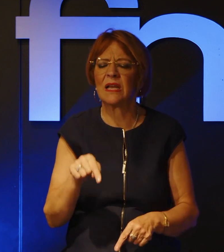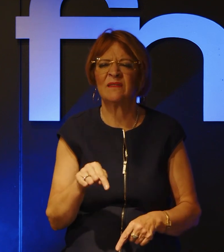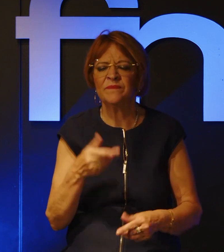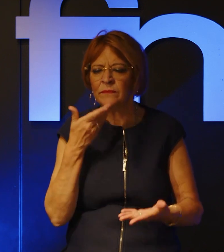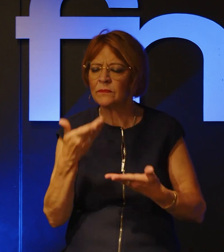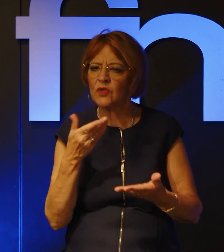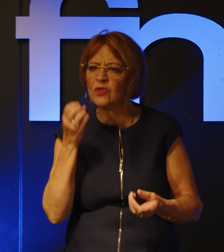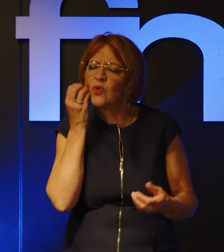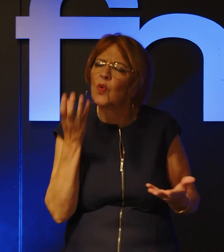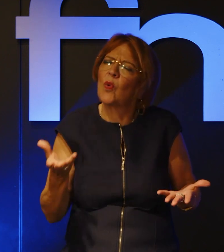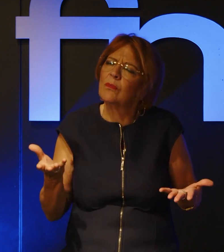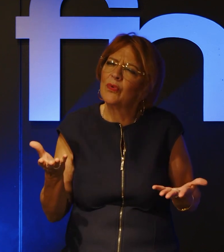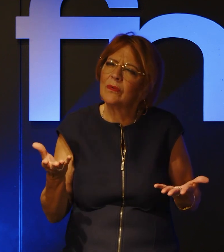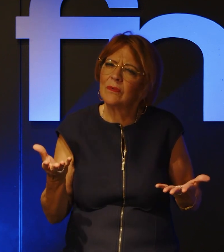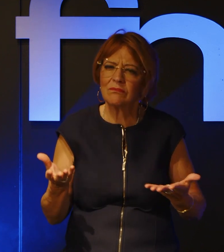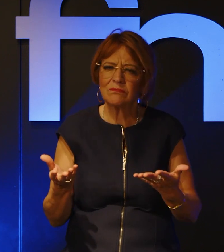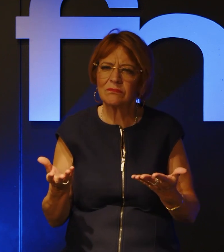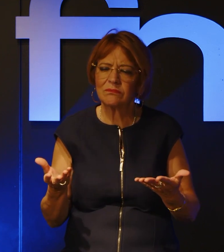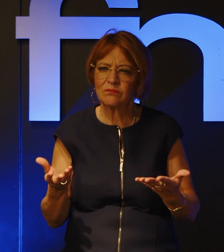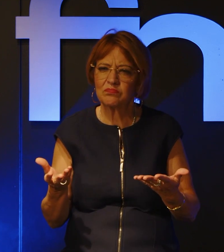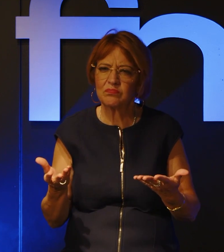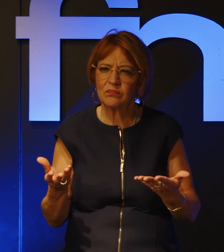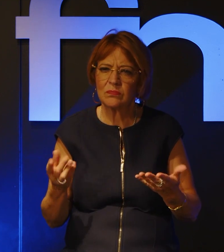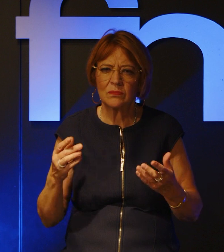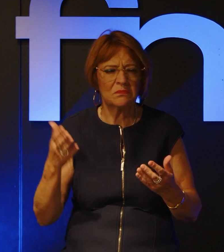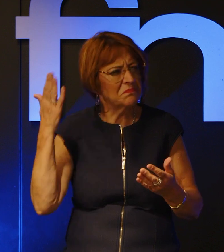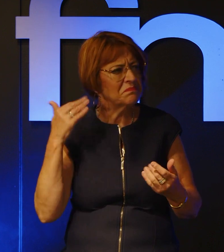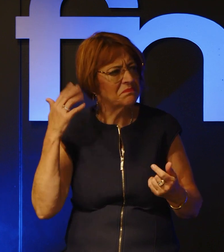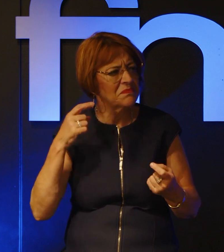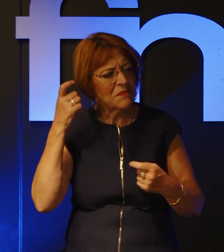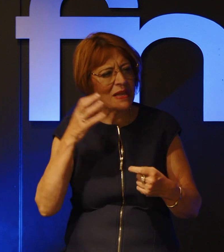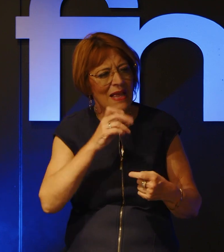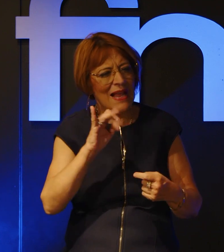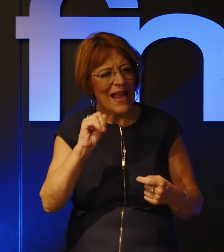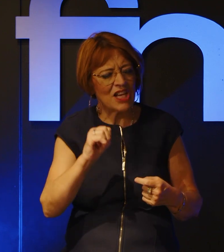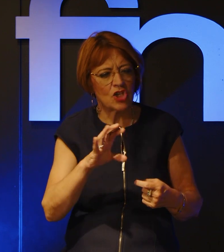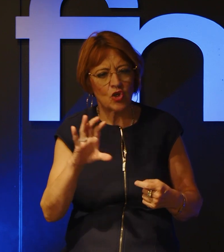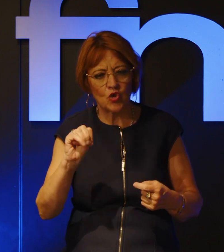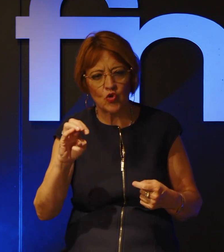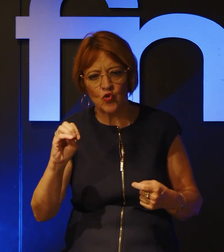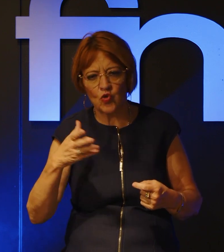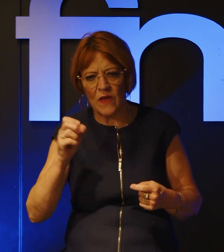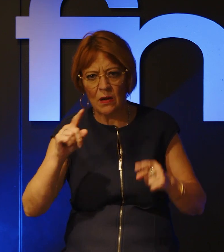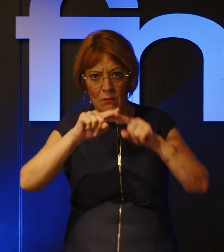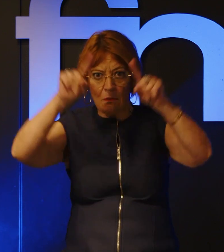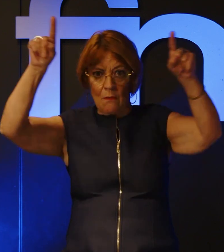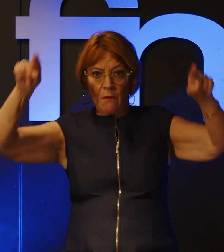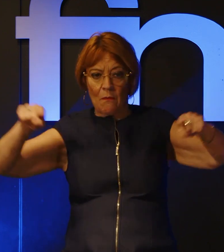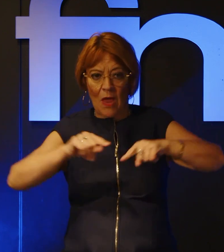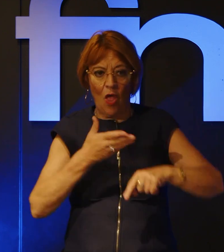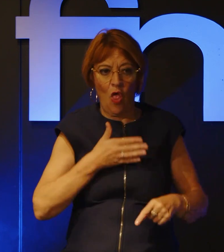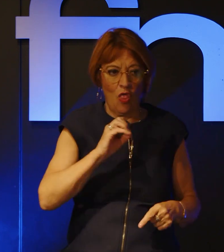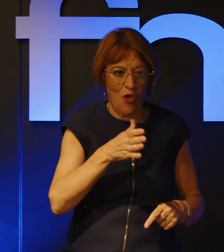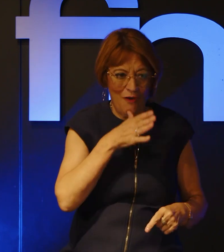esta esta conversa h e no outro dia estava a passar no caixo e há um grande anúncio da Dove que já